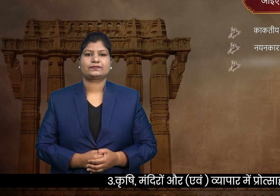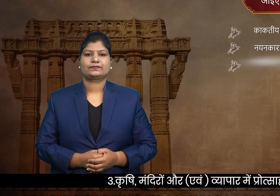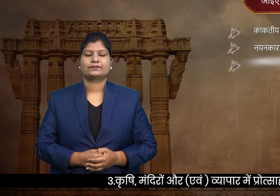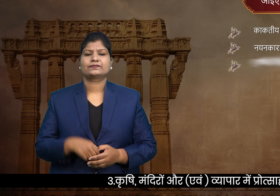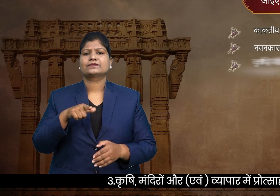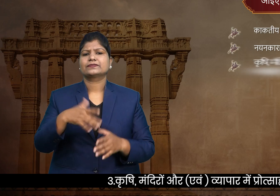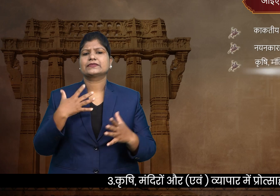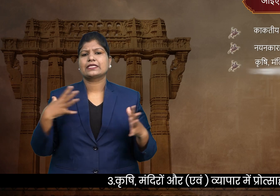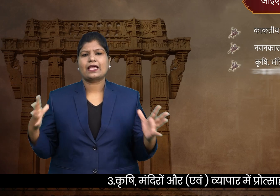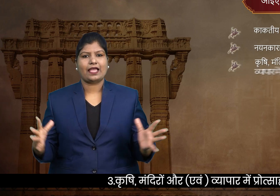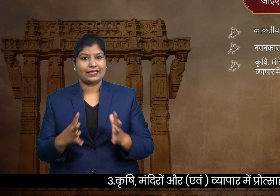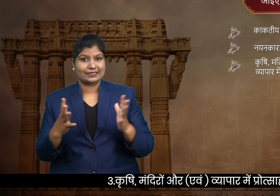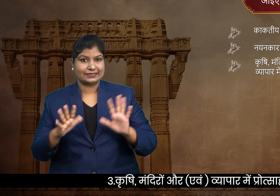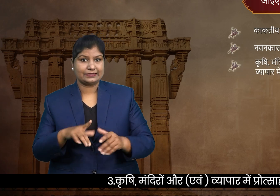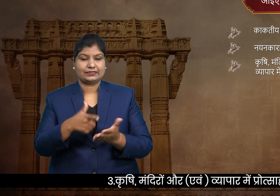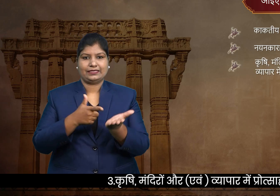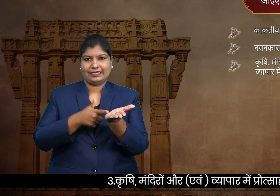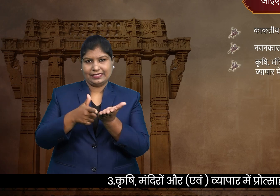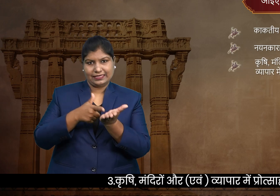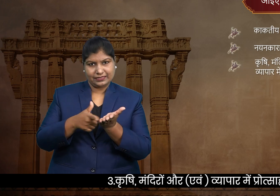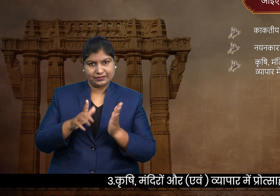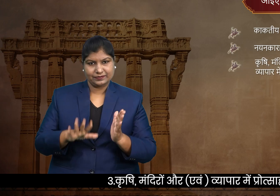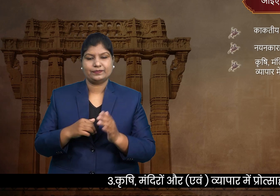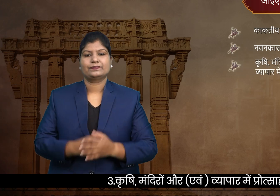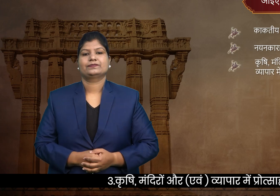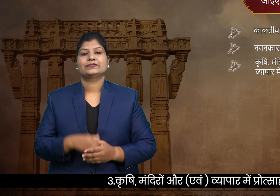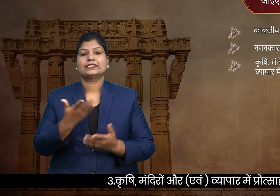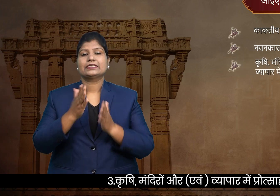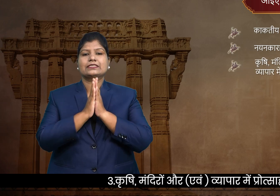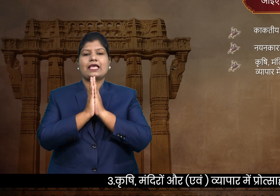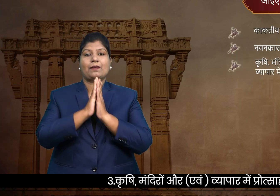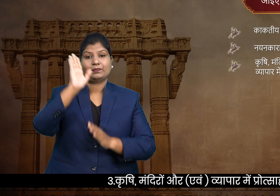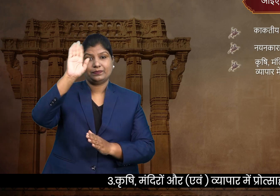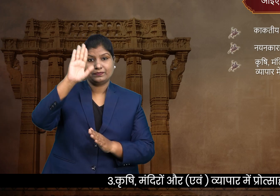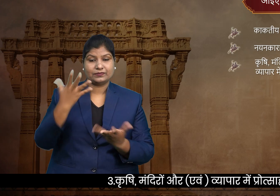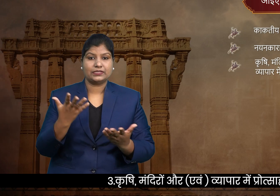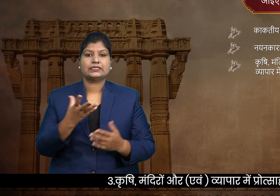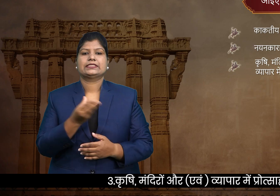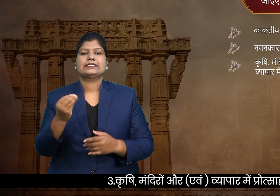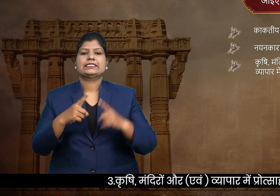तीन, कृषि, मंदिरों और व्यापार में प्रोत्साहन।